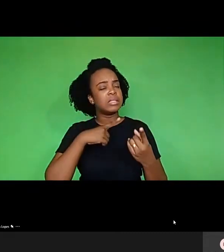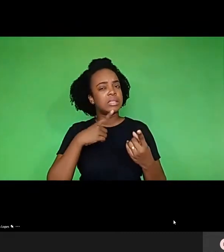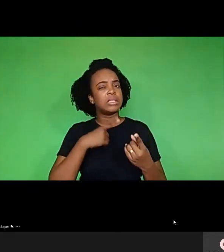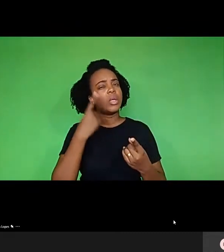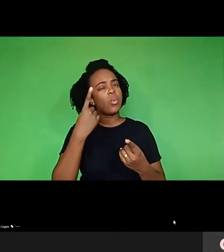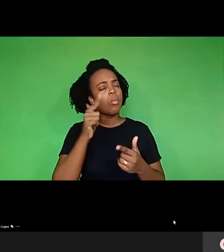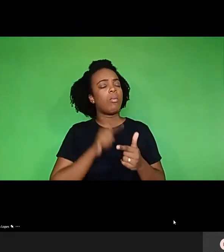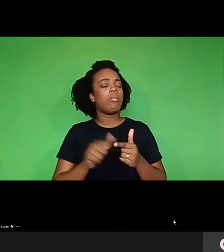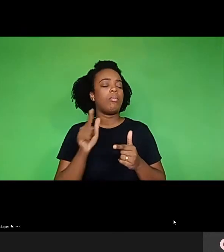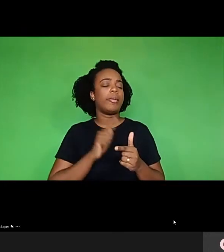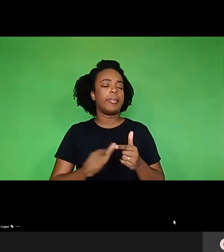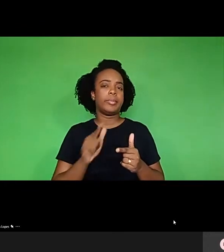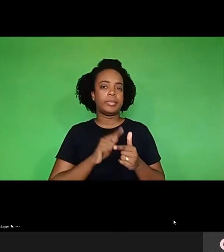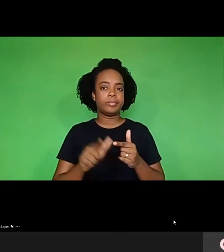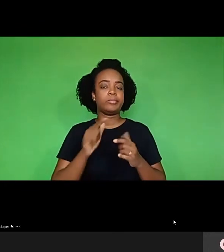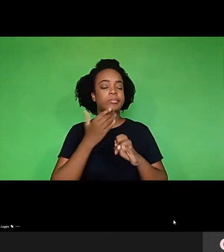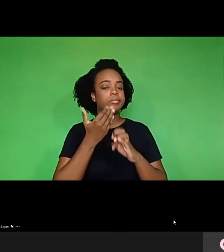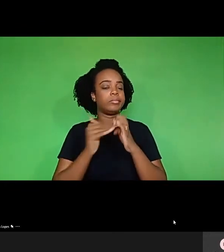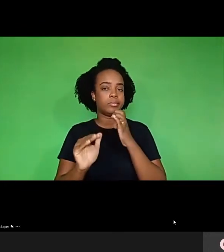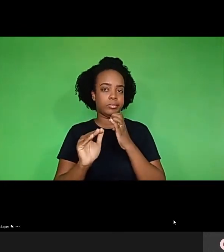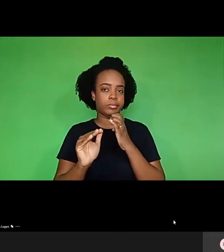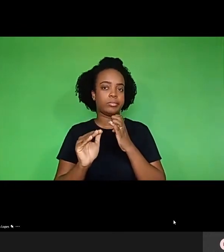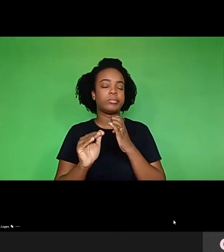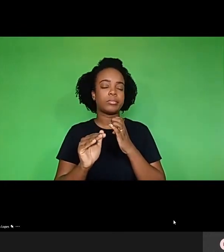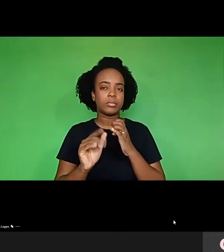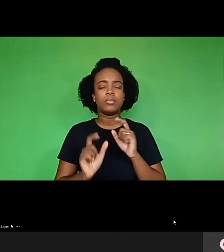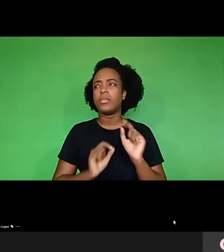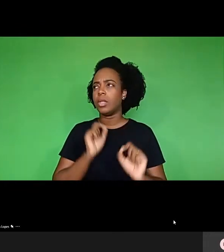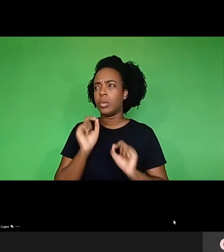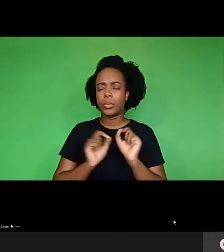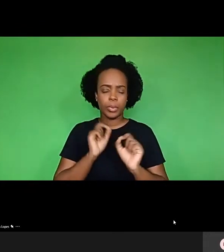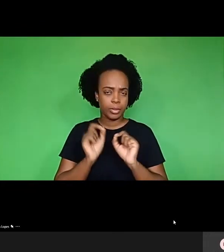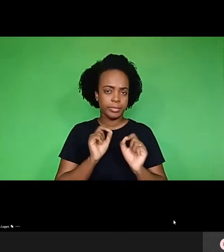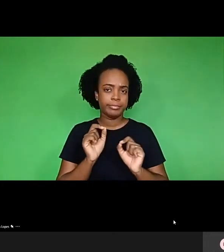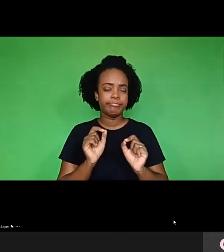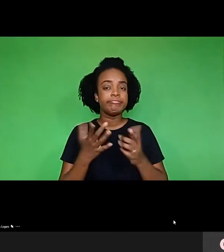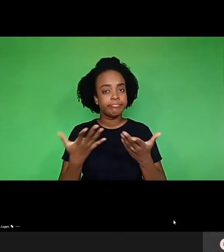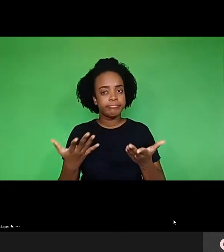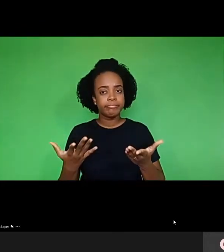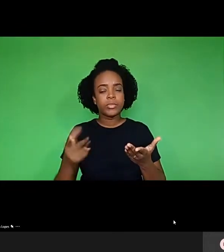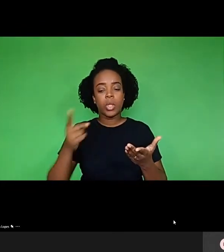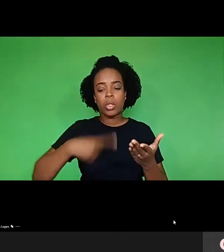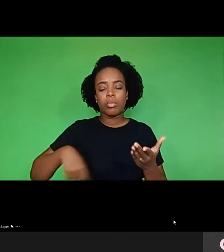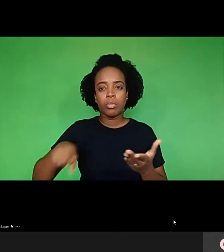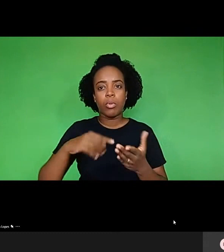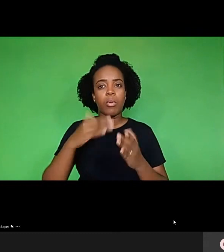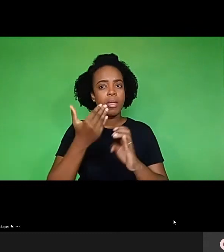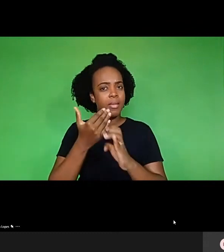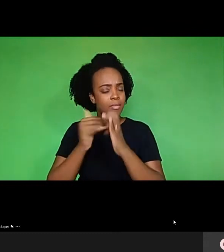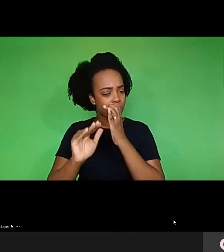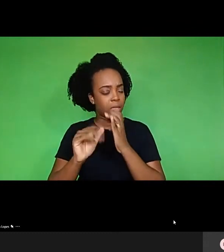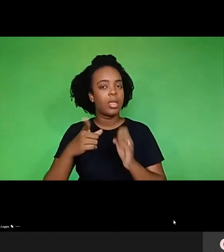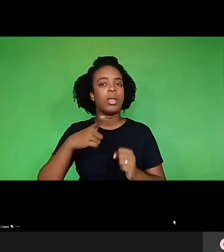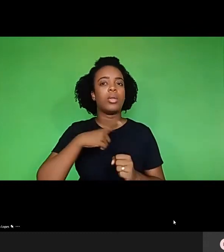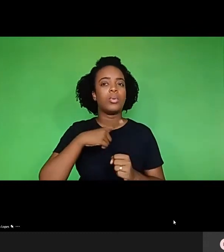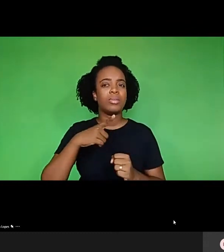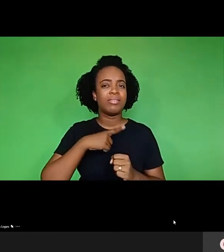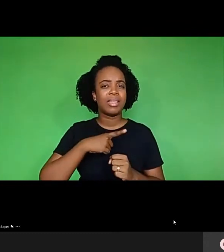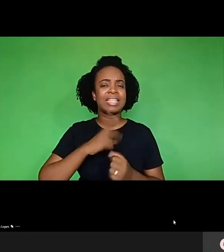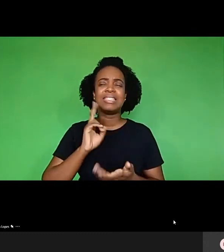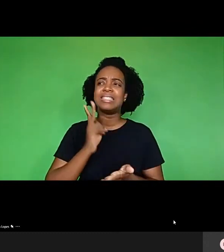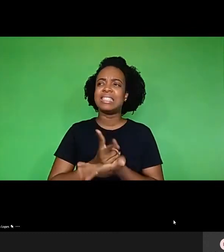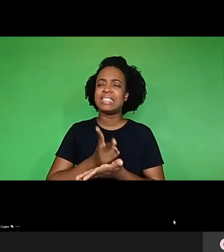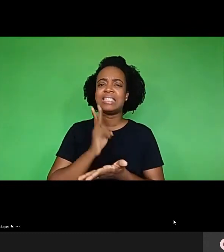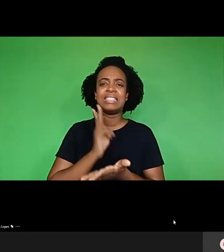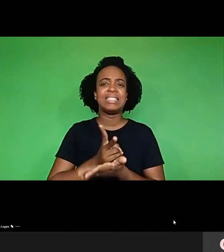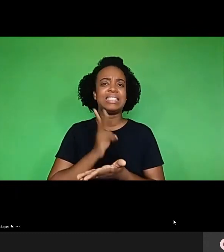em relação aos e-mails, ou seja, a nosso e-mail estava sendo frequentemente, né,